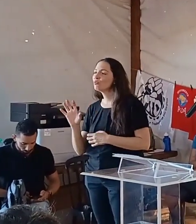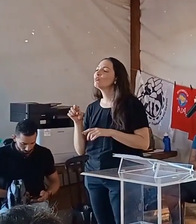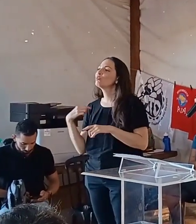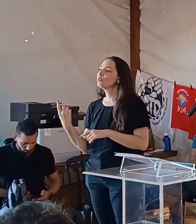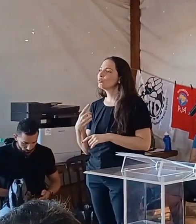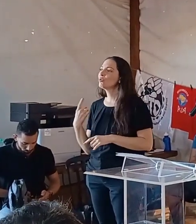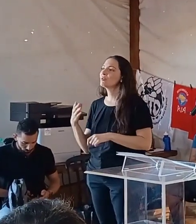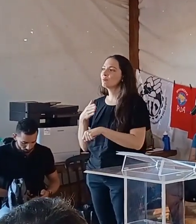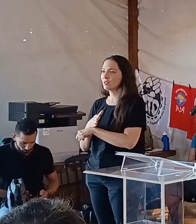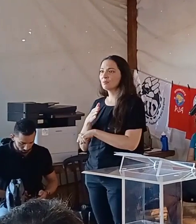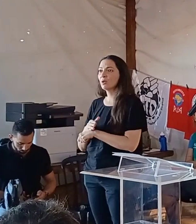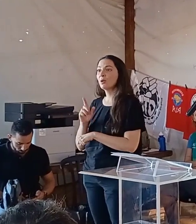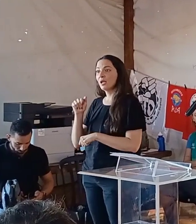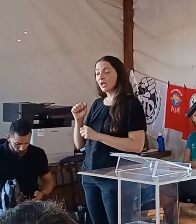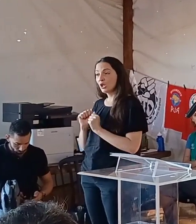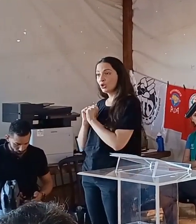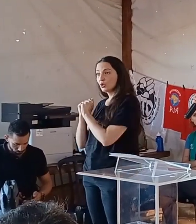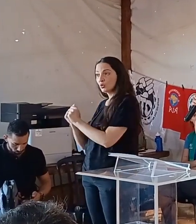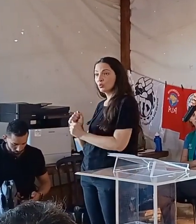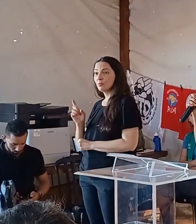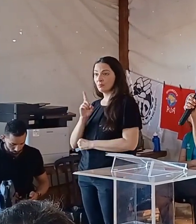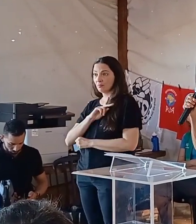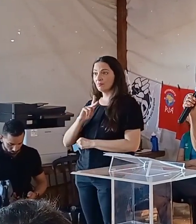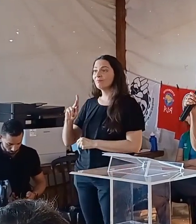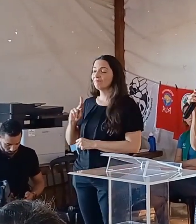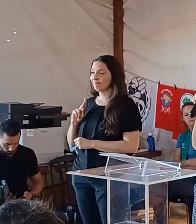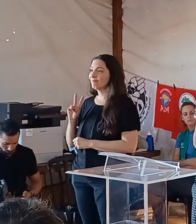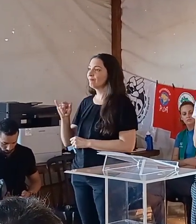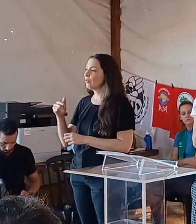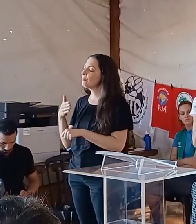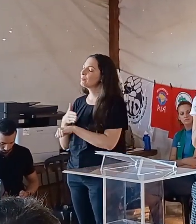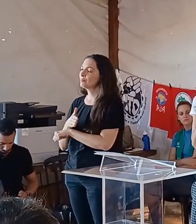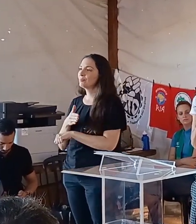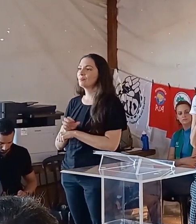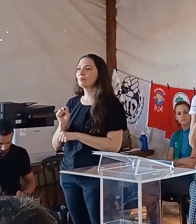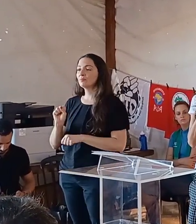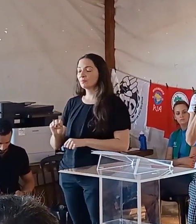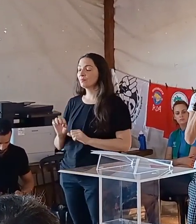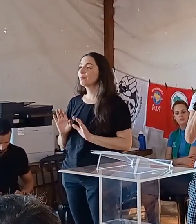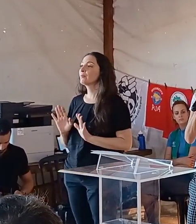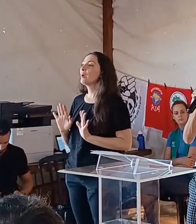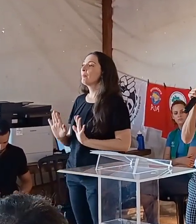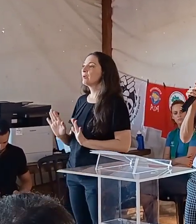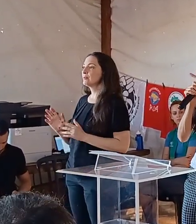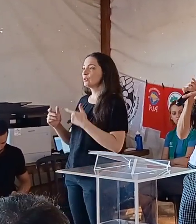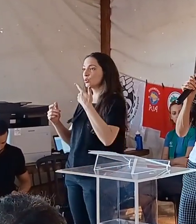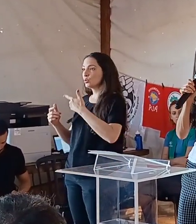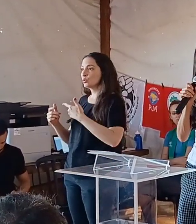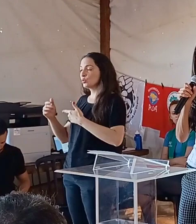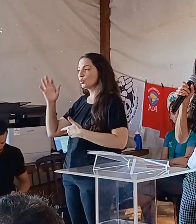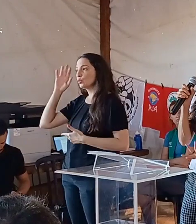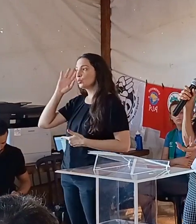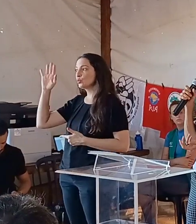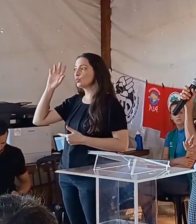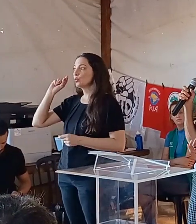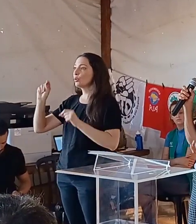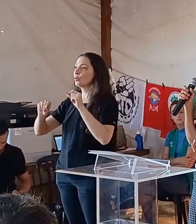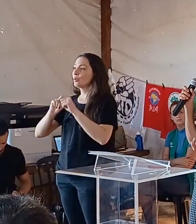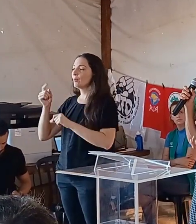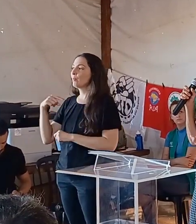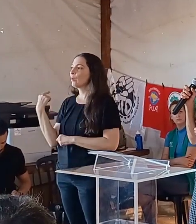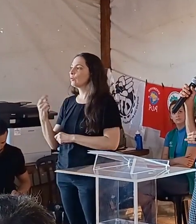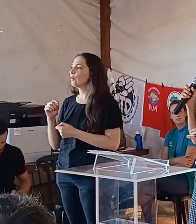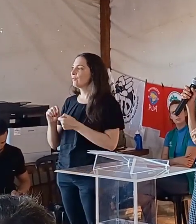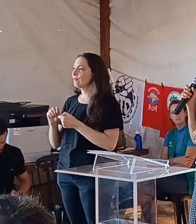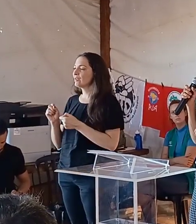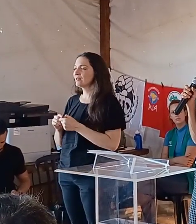a Defensoria Pública. Um segundo sonho, né, que quer para construirmos